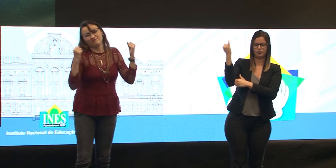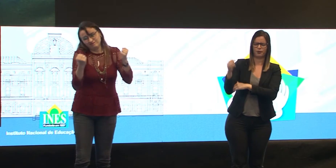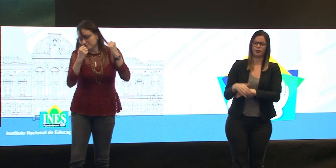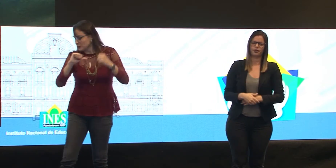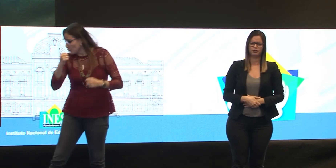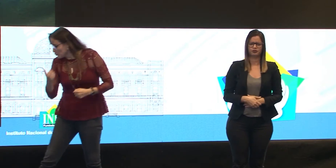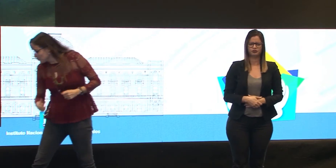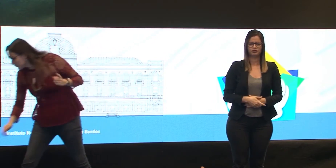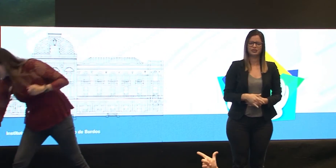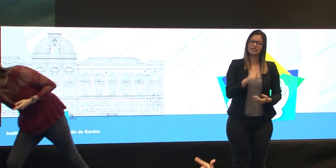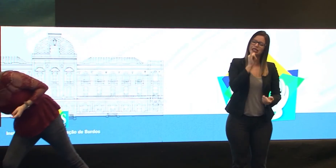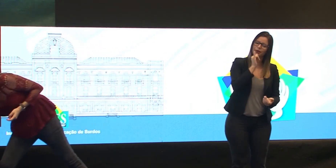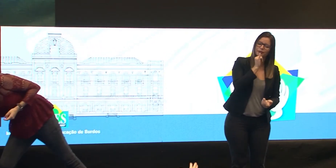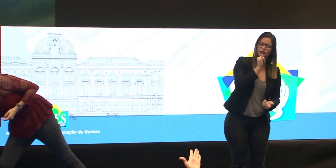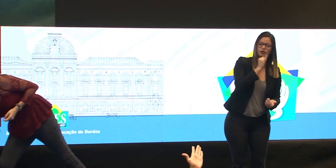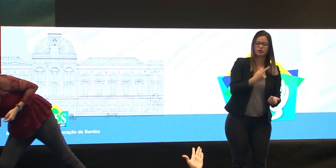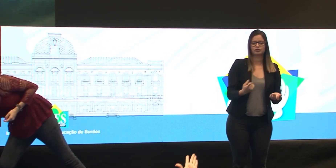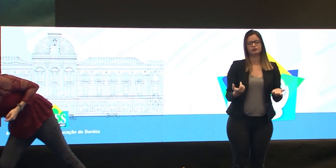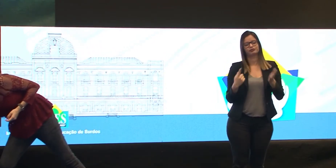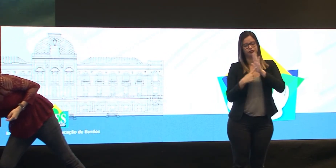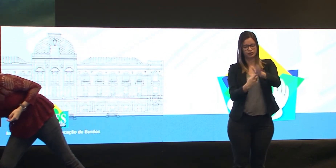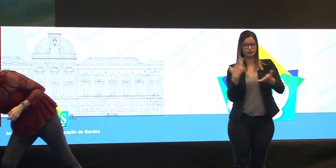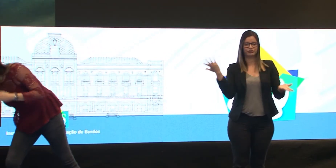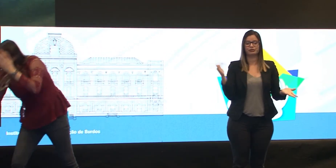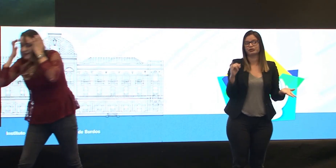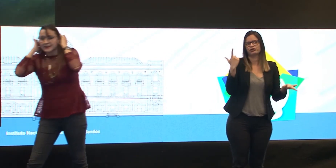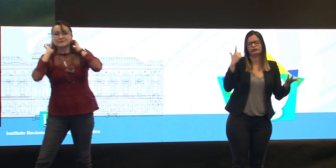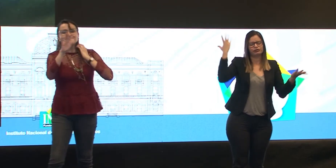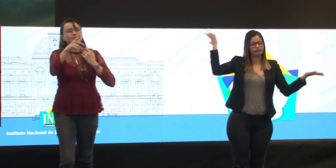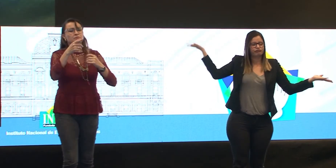estar interagindo nesse processo de ensino-aprendizagem.